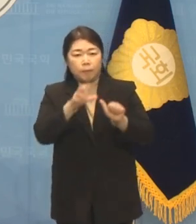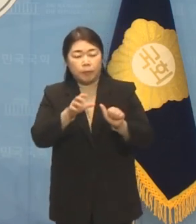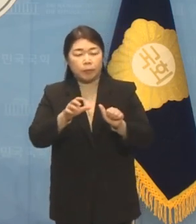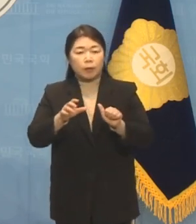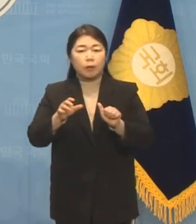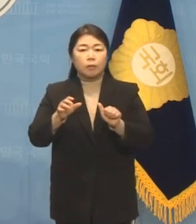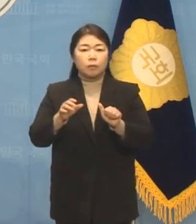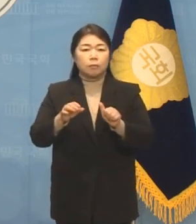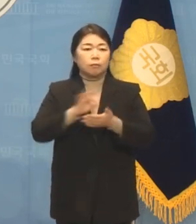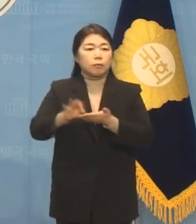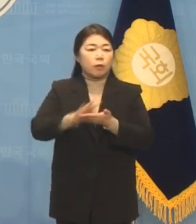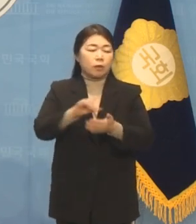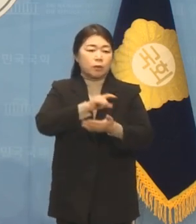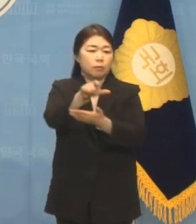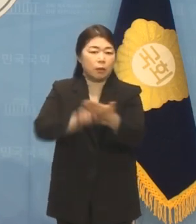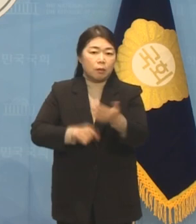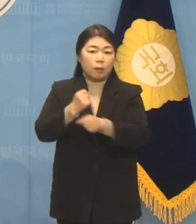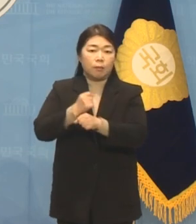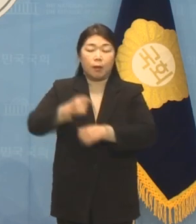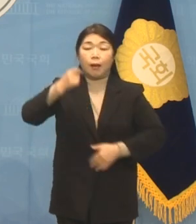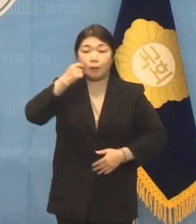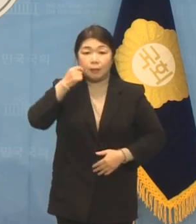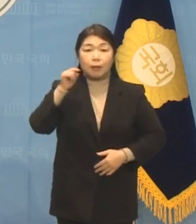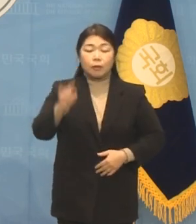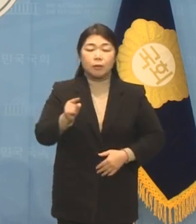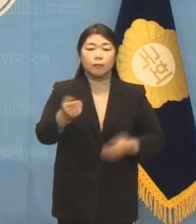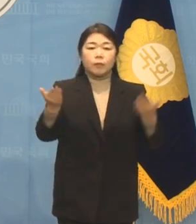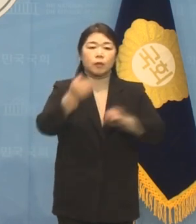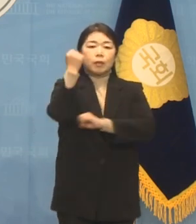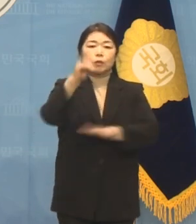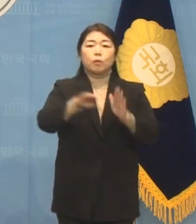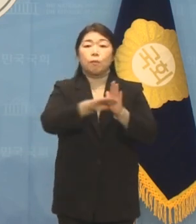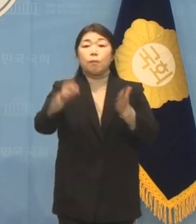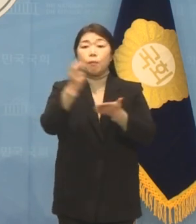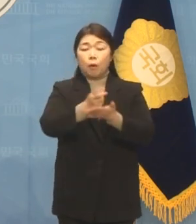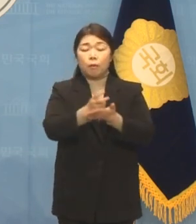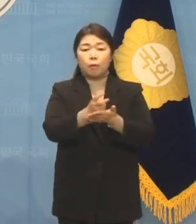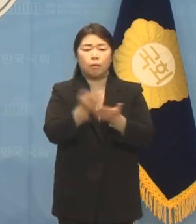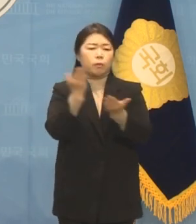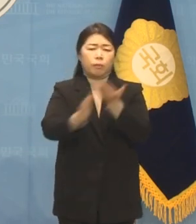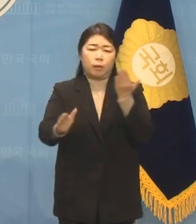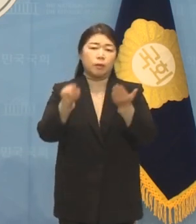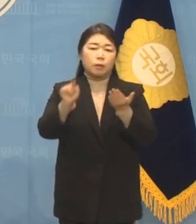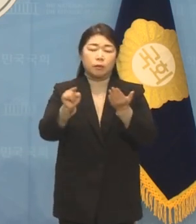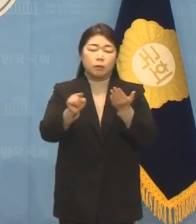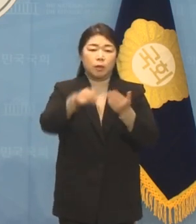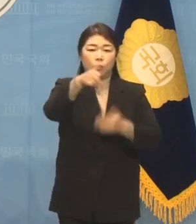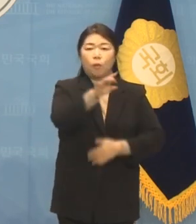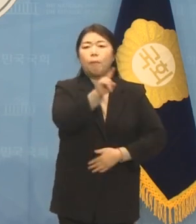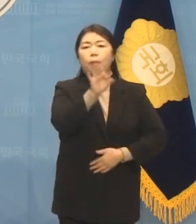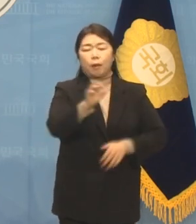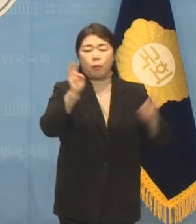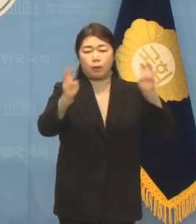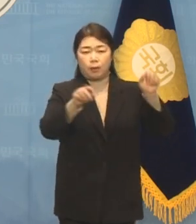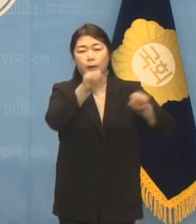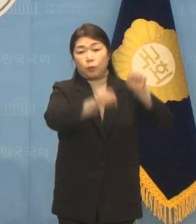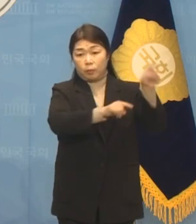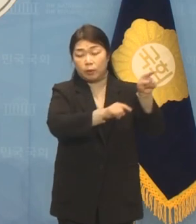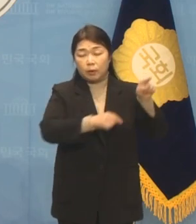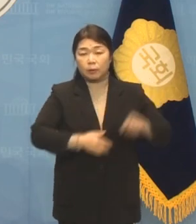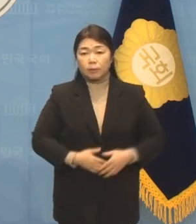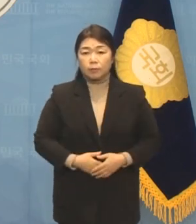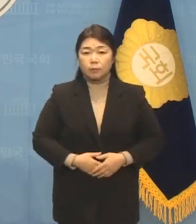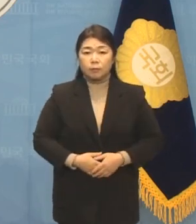작성, 사용하여서는 안 된다는 근로기준법을 정면으로 위반한 노답 기업입니다.